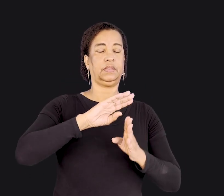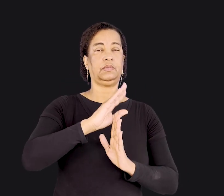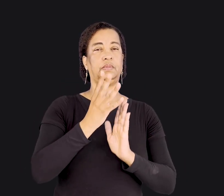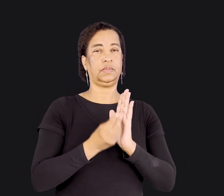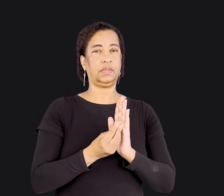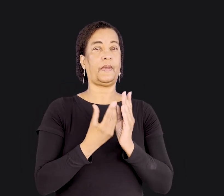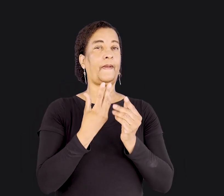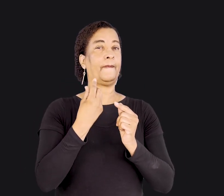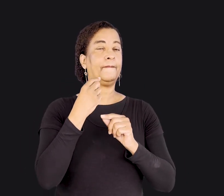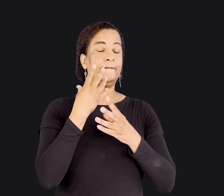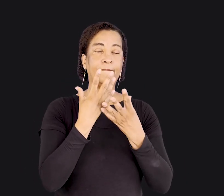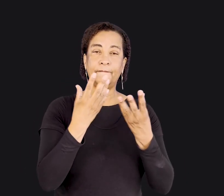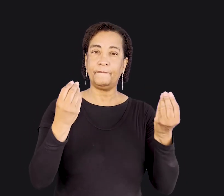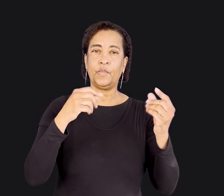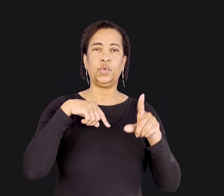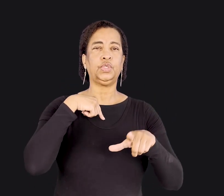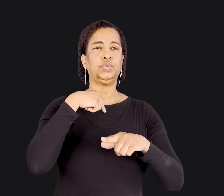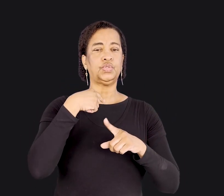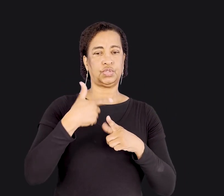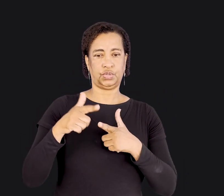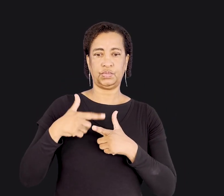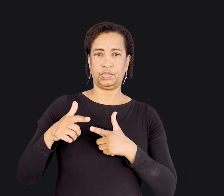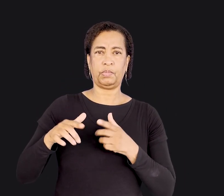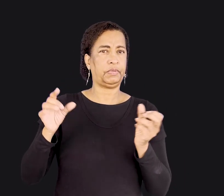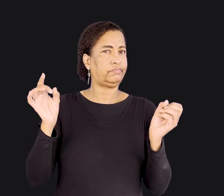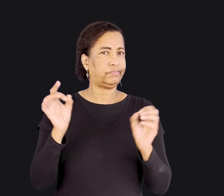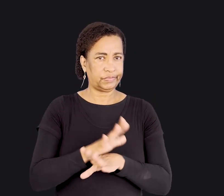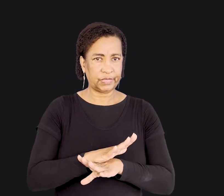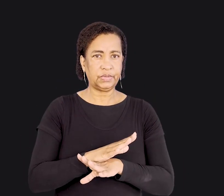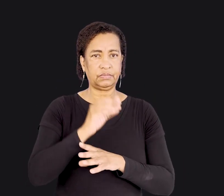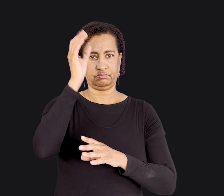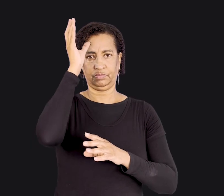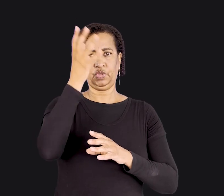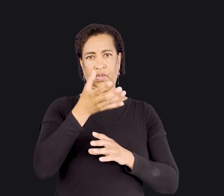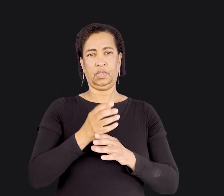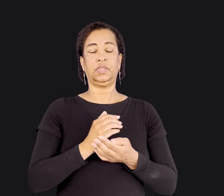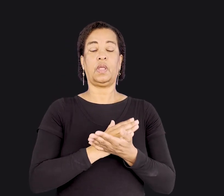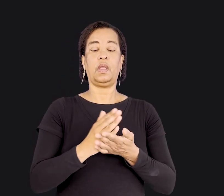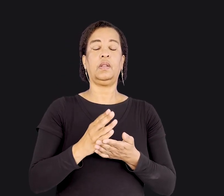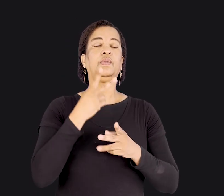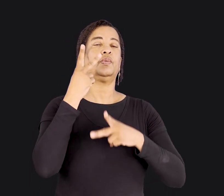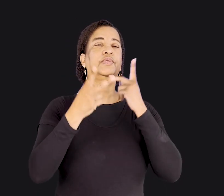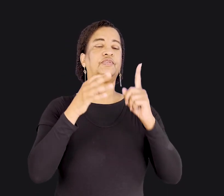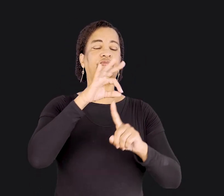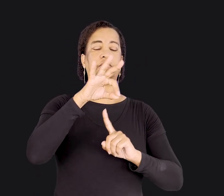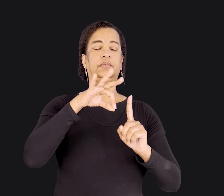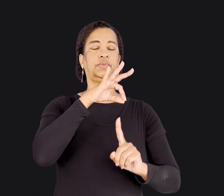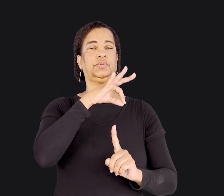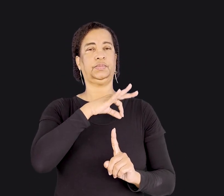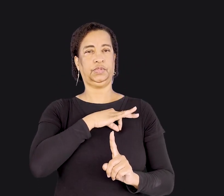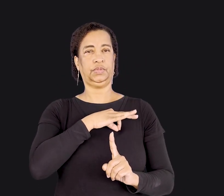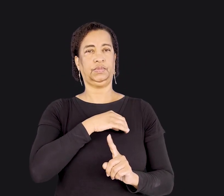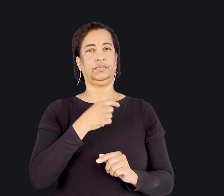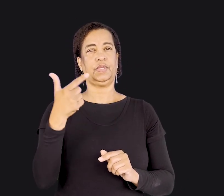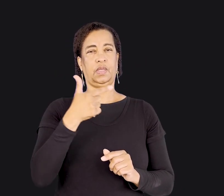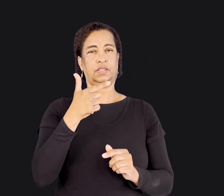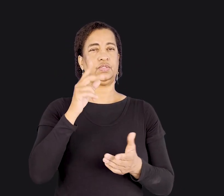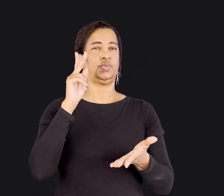muitos problemas seriam solucionados. Por isso, ele começa a falar sobre o Espírito Santo. A segunda